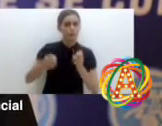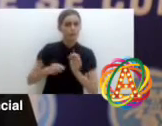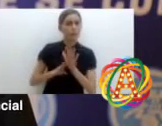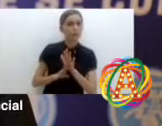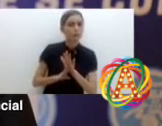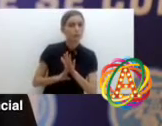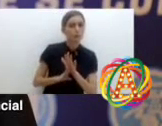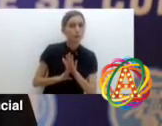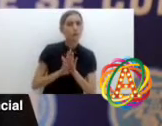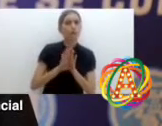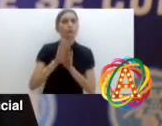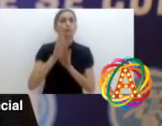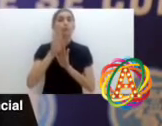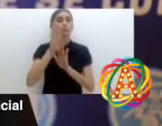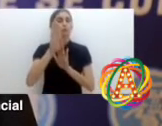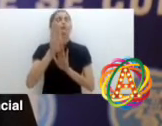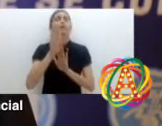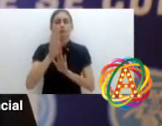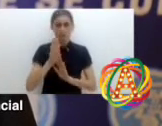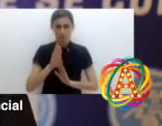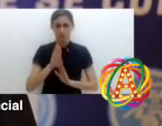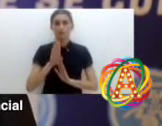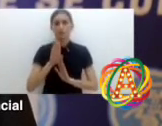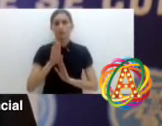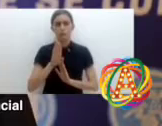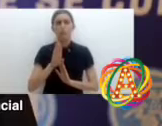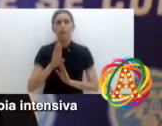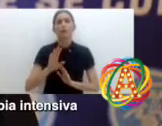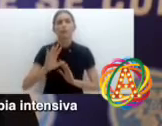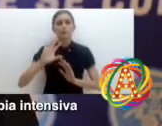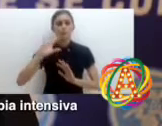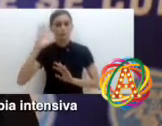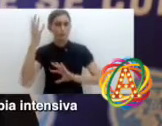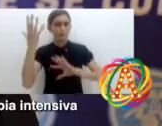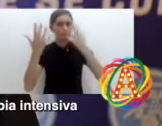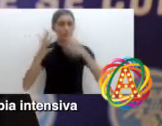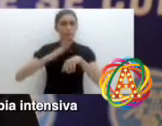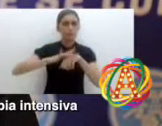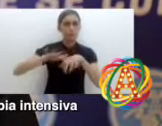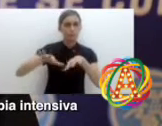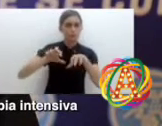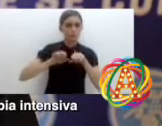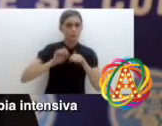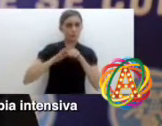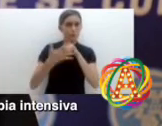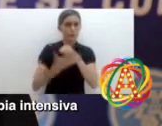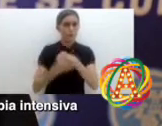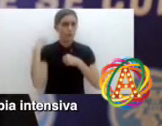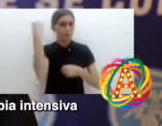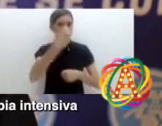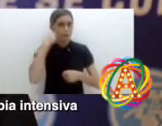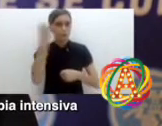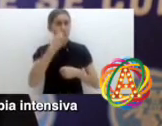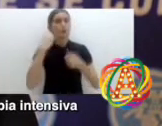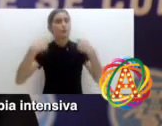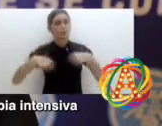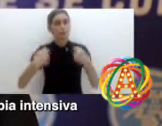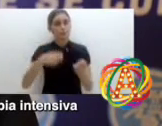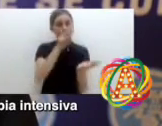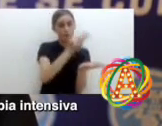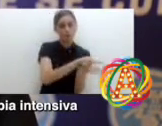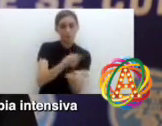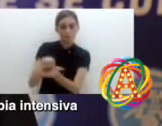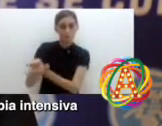nós percebemos uma aceleração exponencial, né, do número de casos graves que demandaram